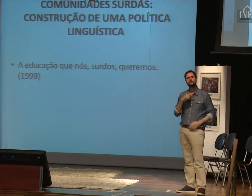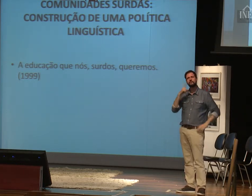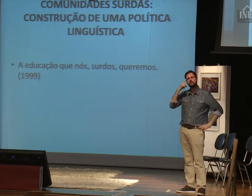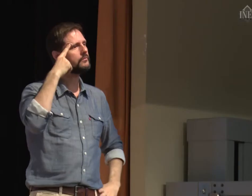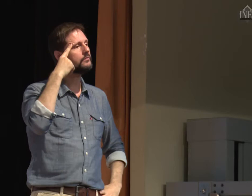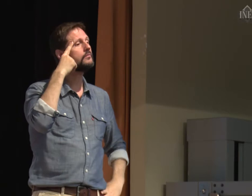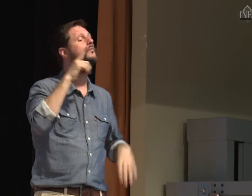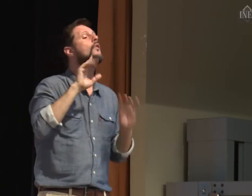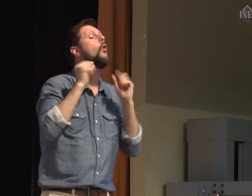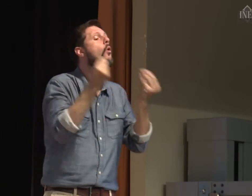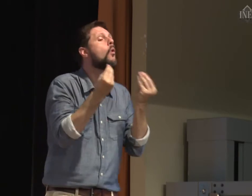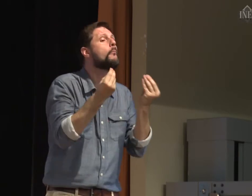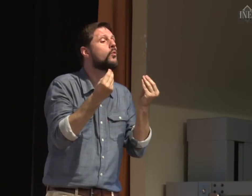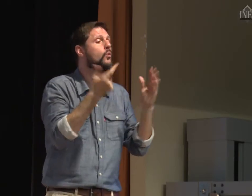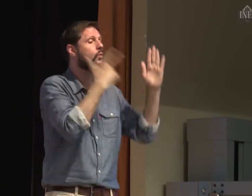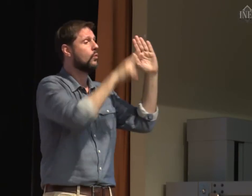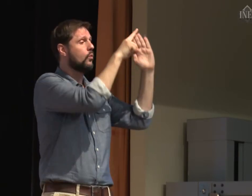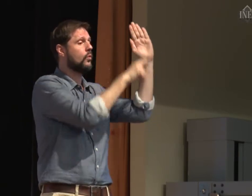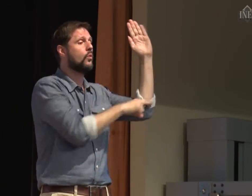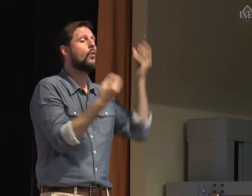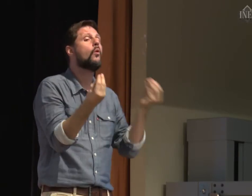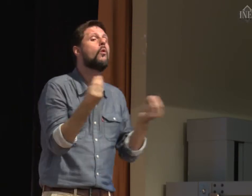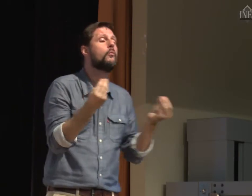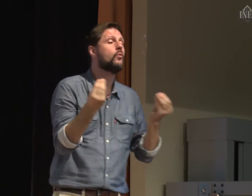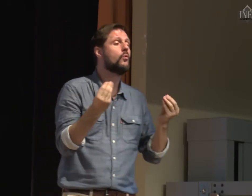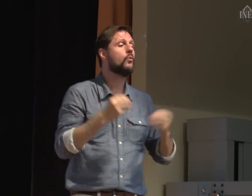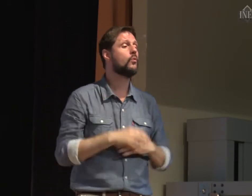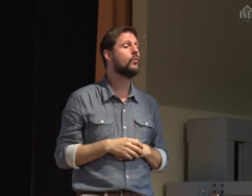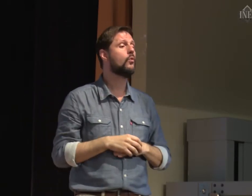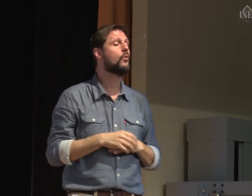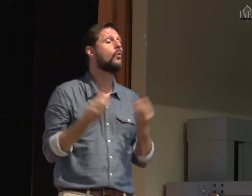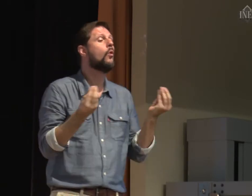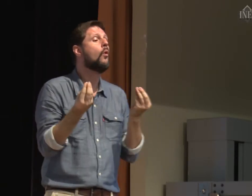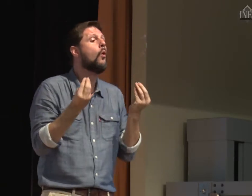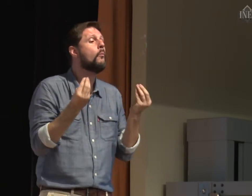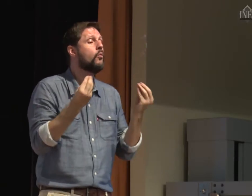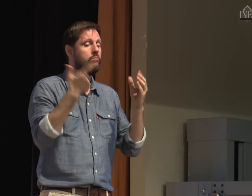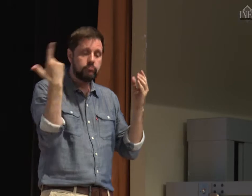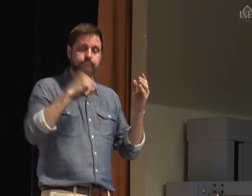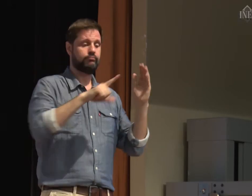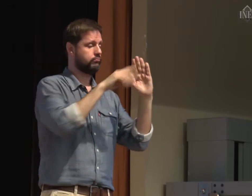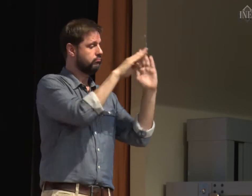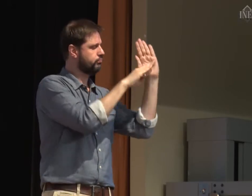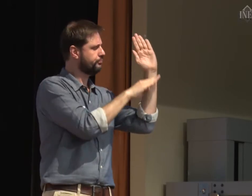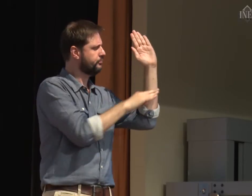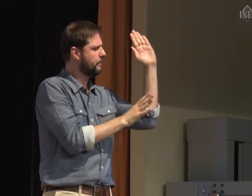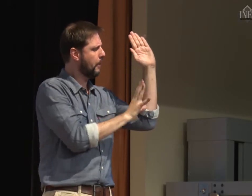se desenvolvendo ao longo do tempo. Mas como que nós vamos alcançar essas metas? Como que nós vamos conseguir esse